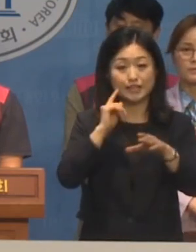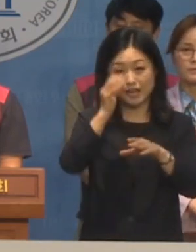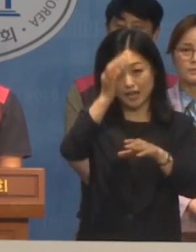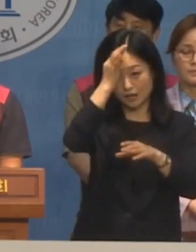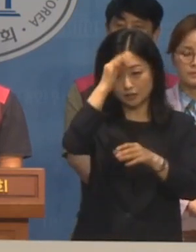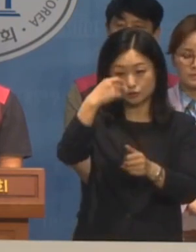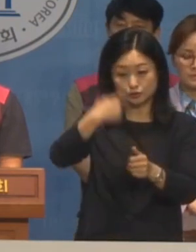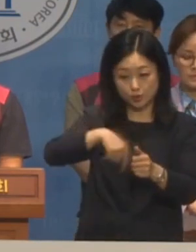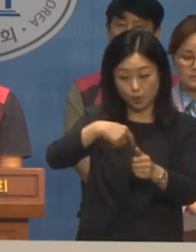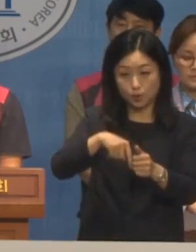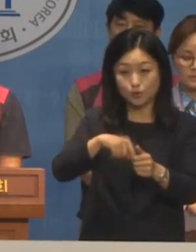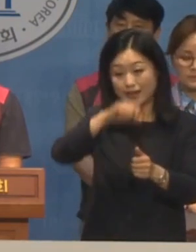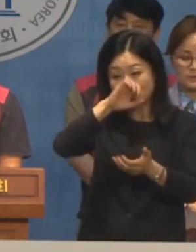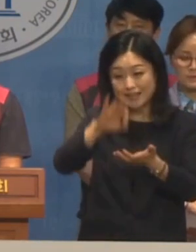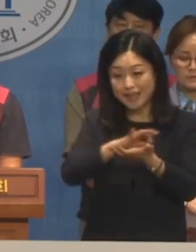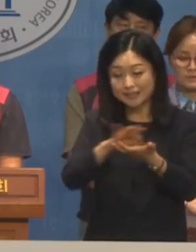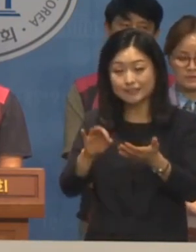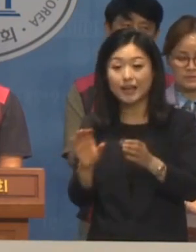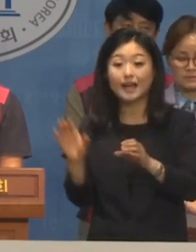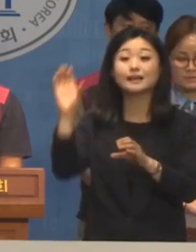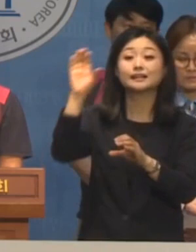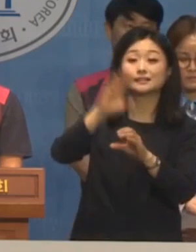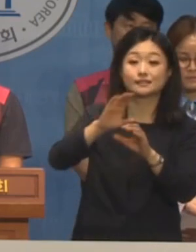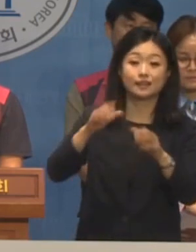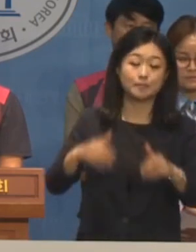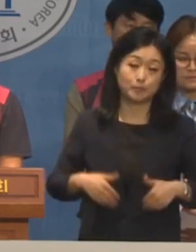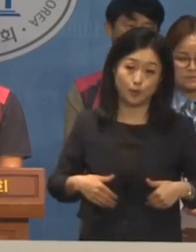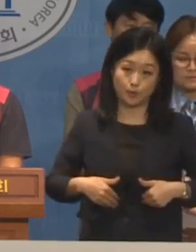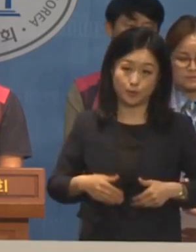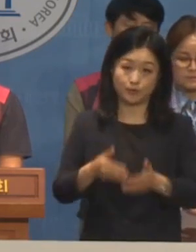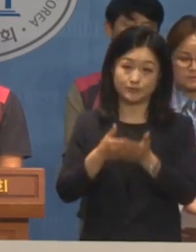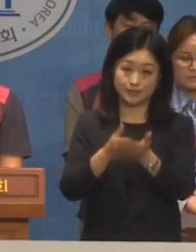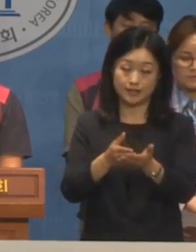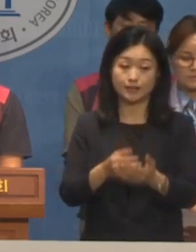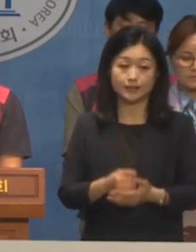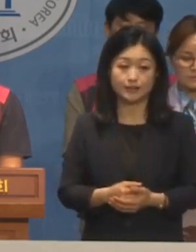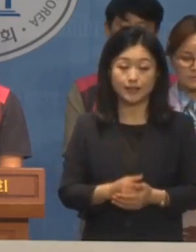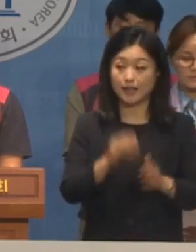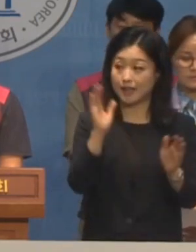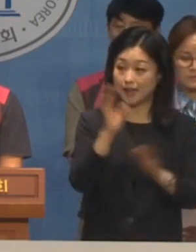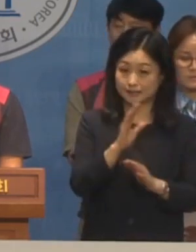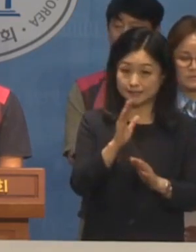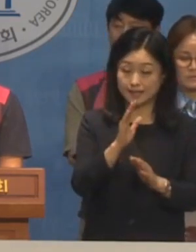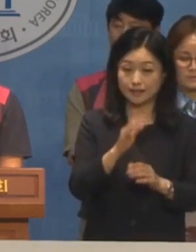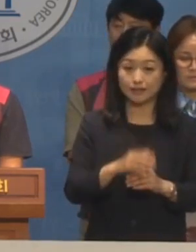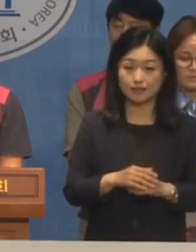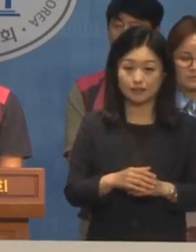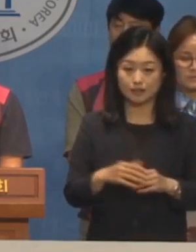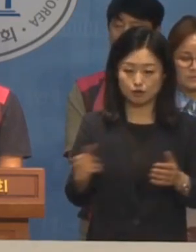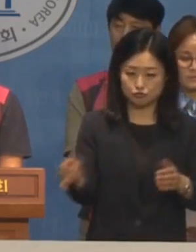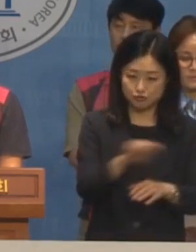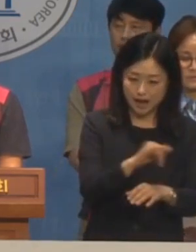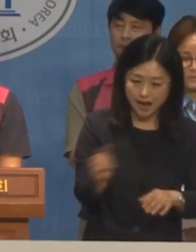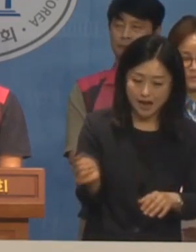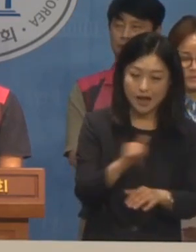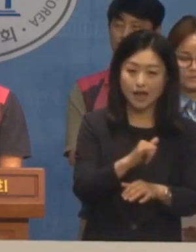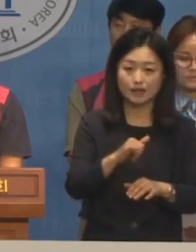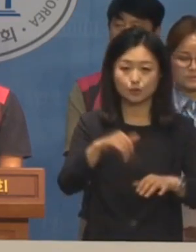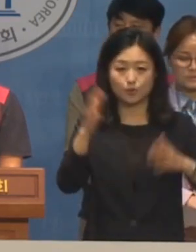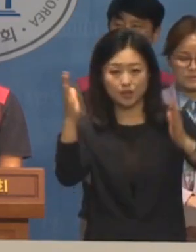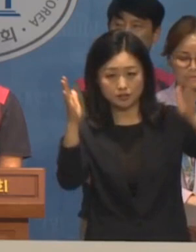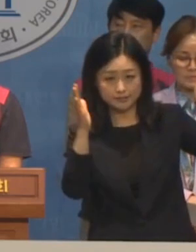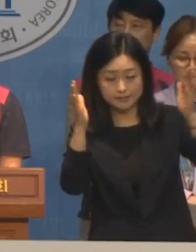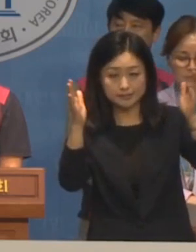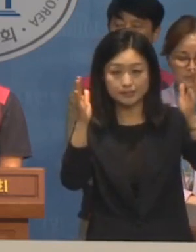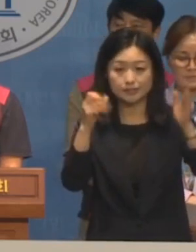예산은 오히려 더욱 증액되어야 합니다. 우리 학생들이 국악, 연극,